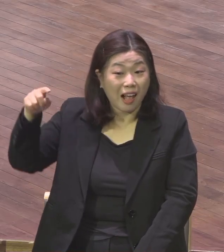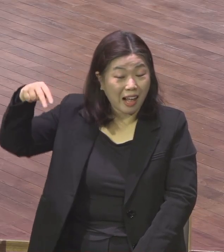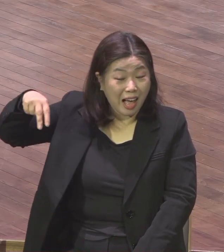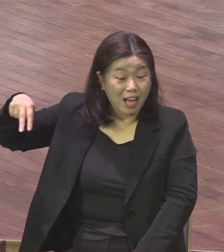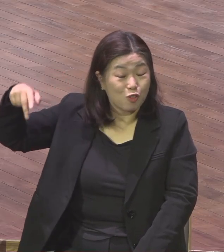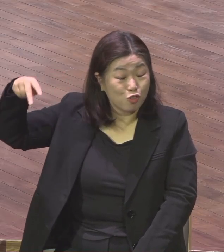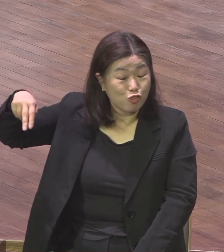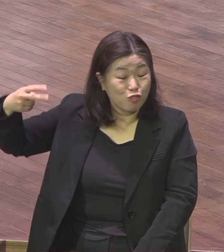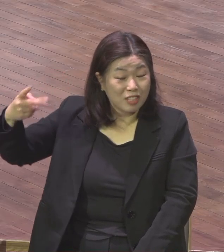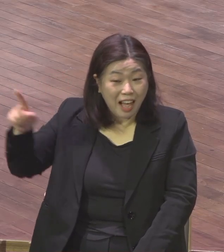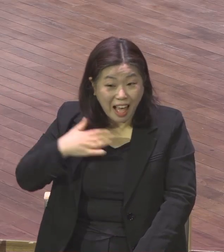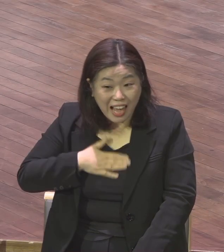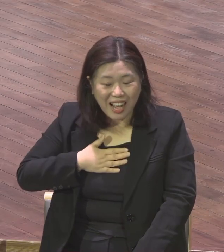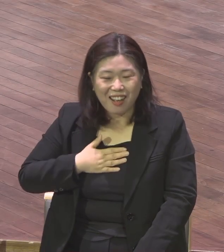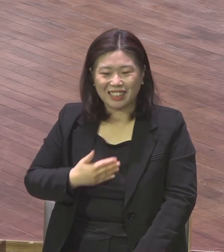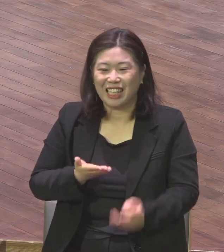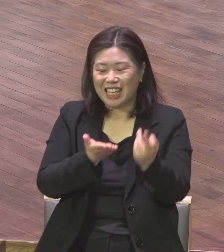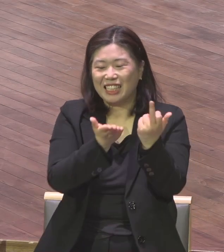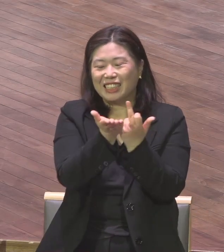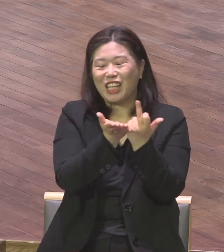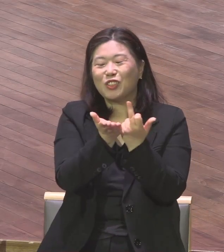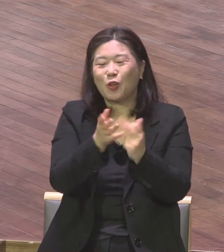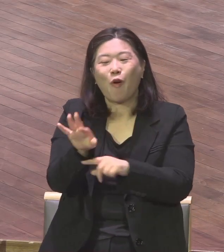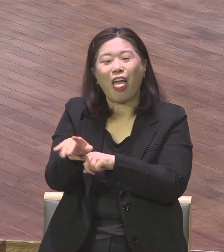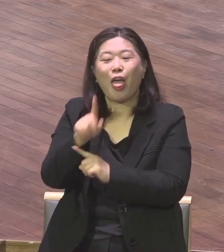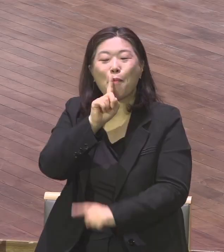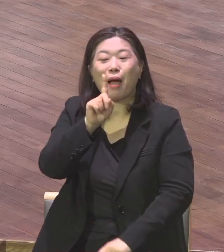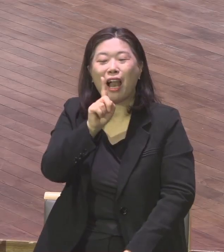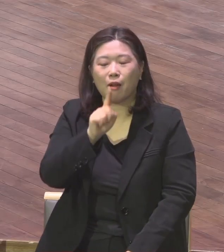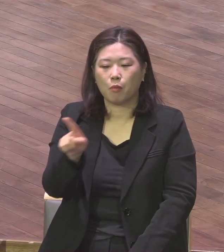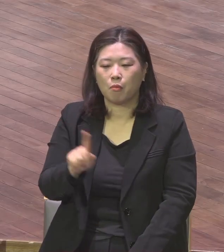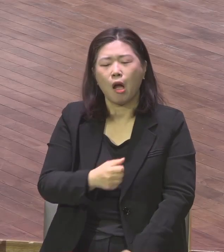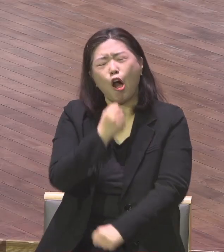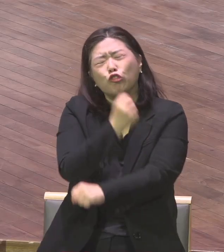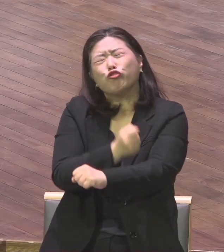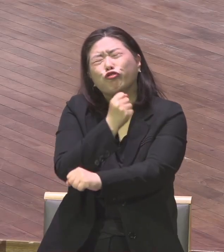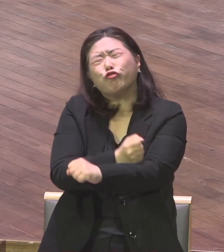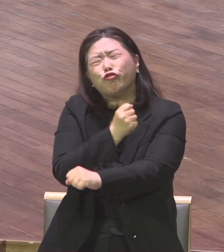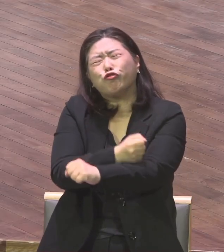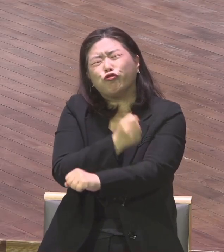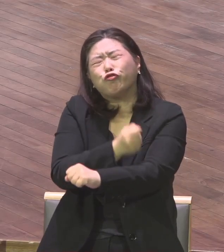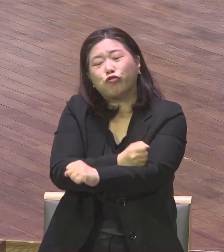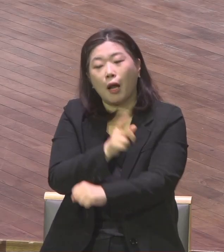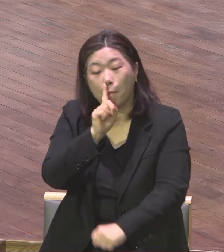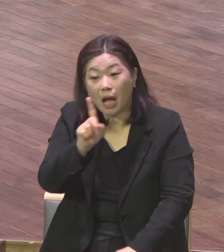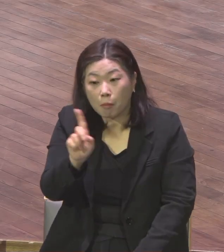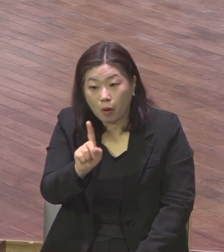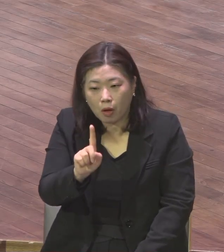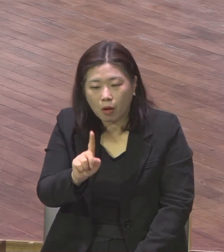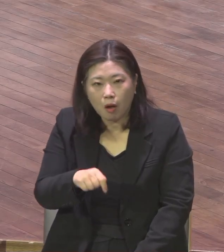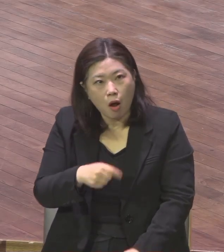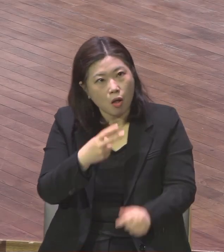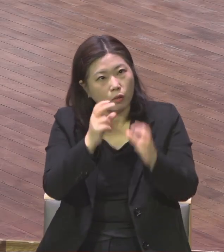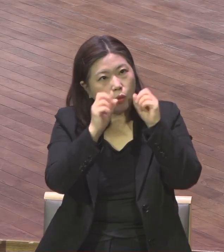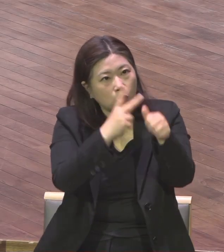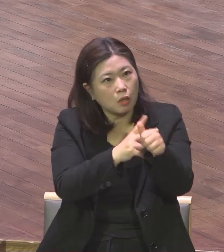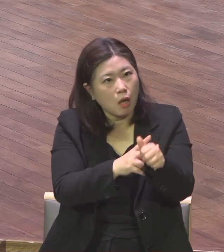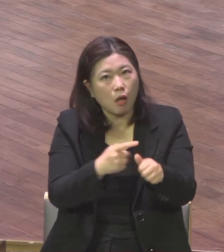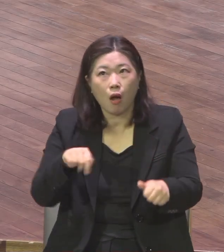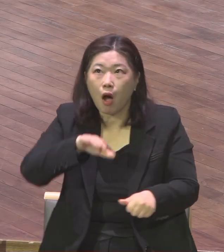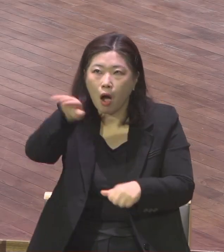나라는 범주에서 이제는 여기 내 나라는 수준에서 이제는 선교사까지 한번 성장해 보시기